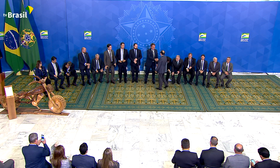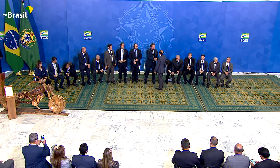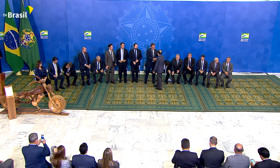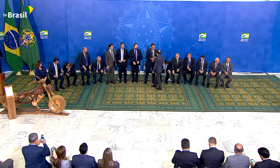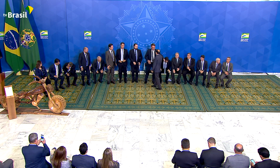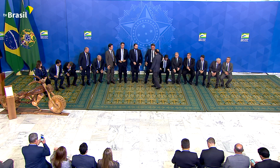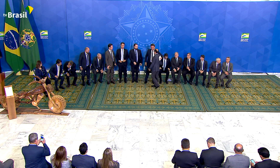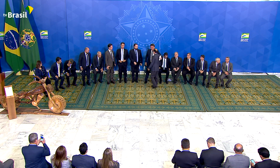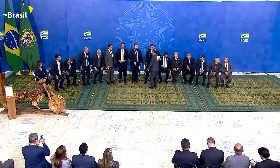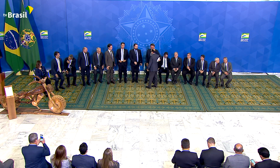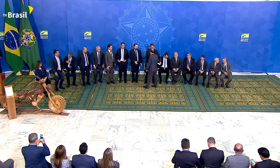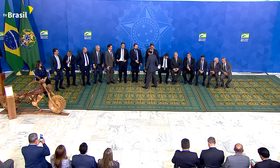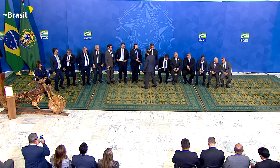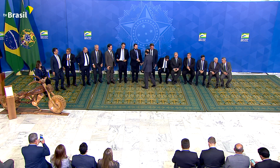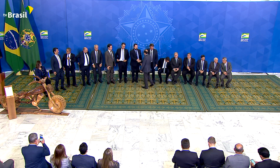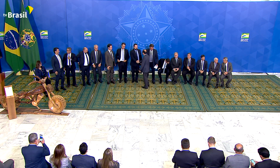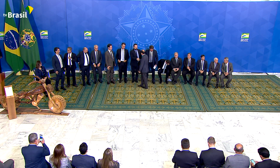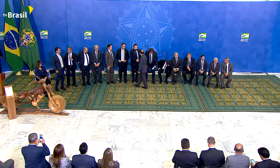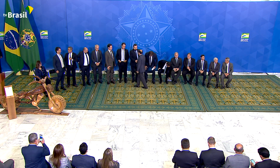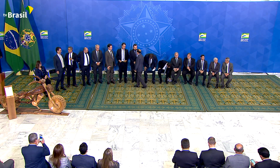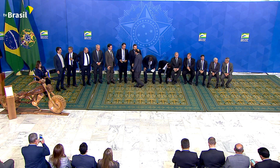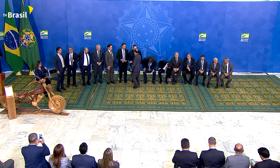E aí